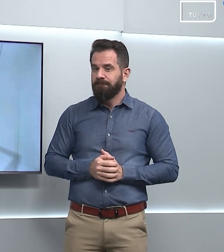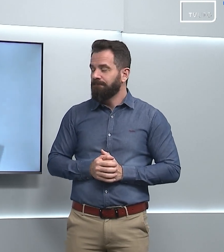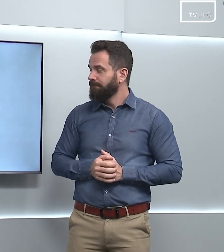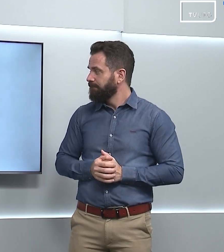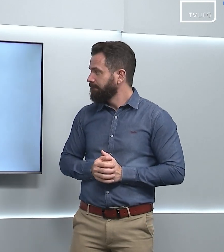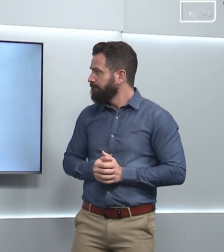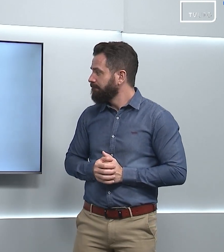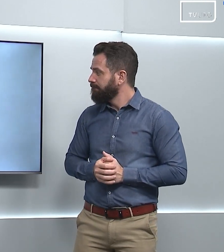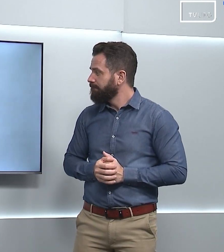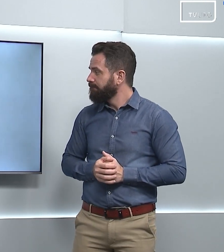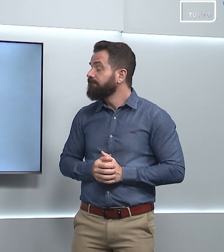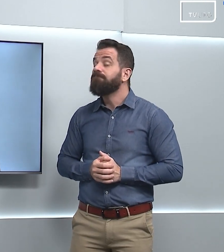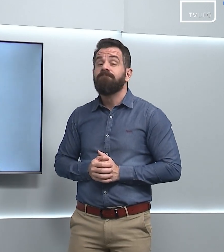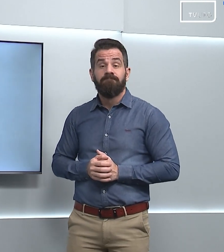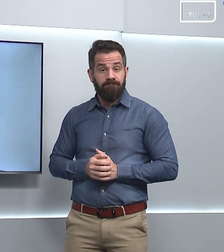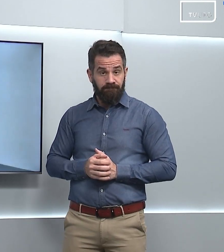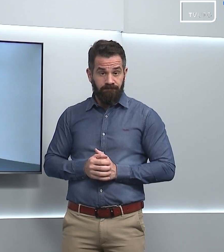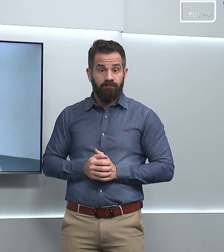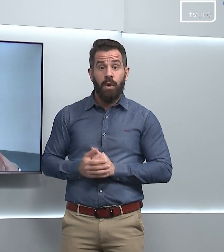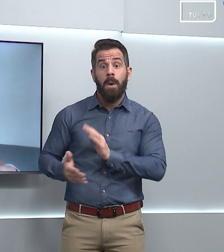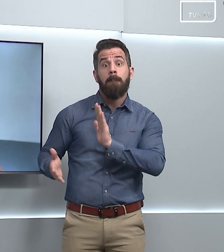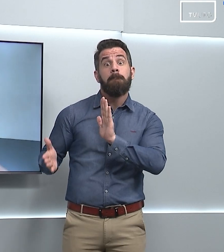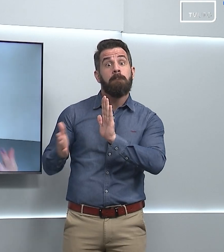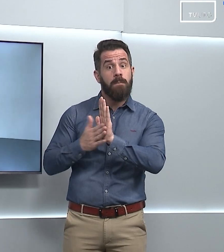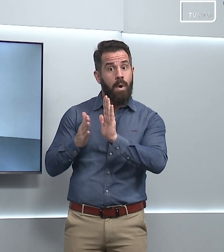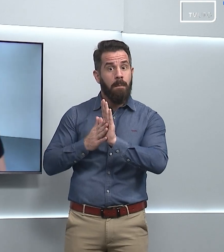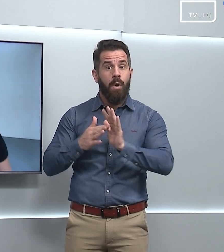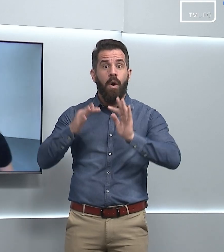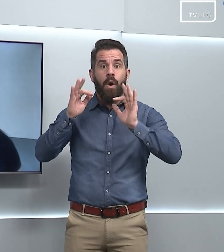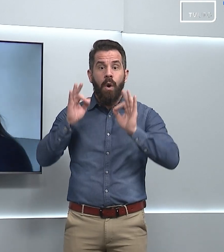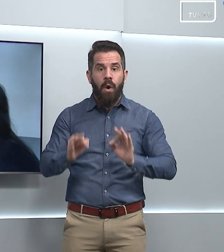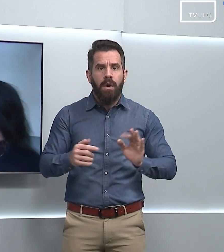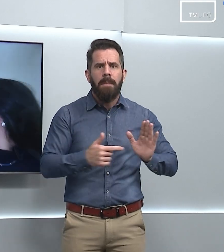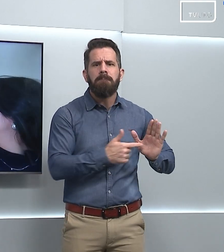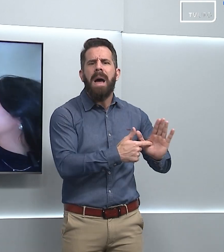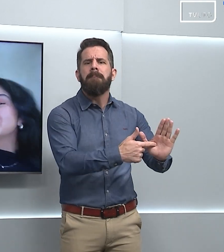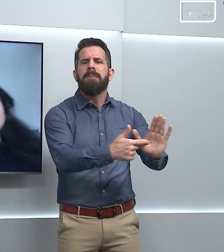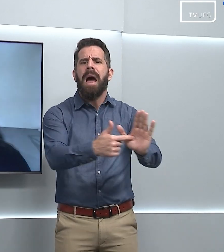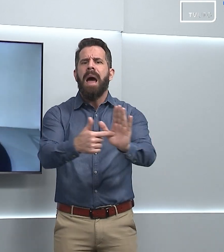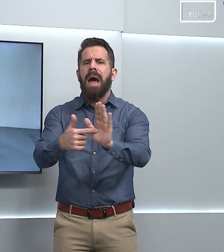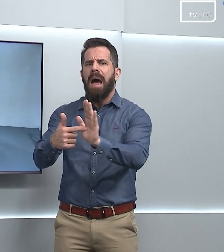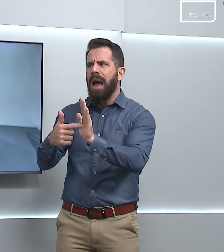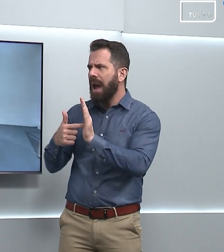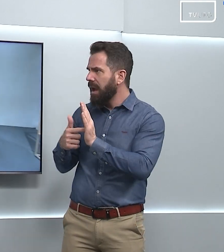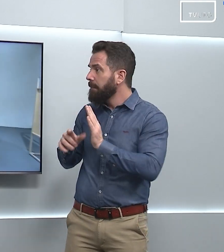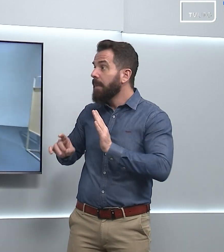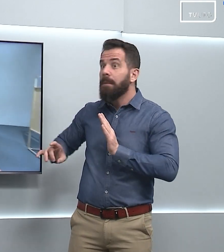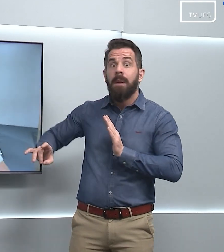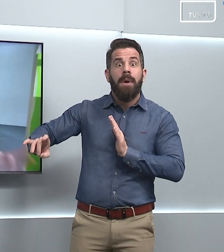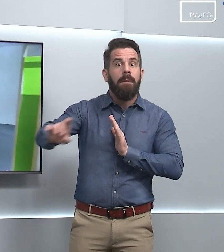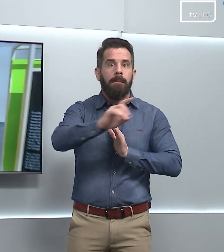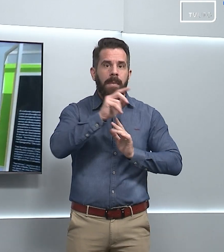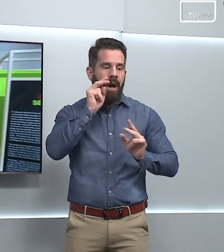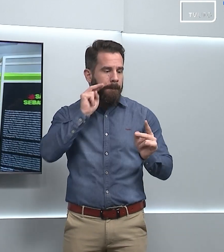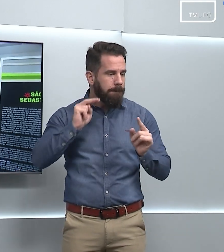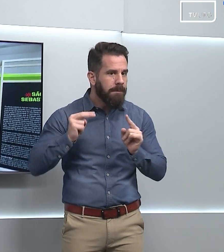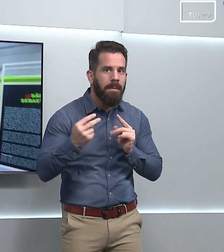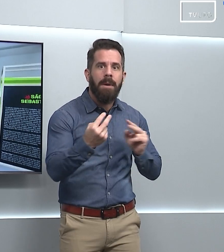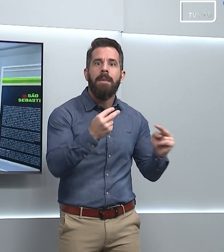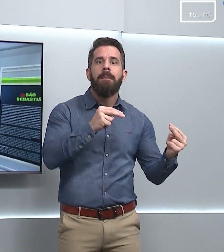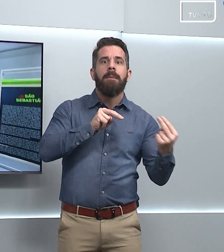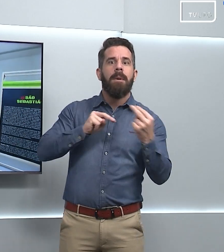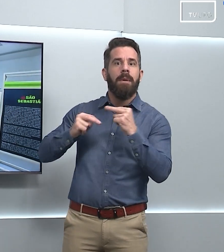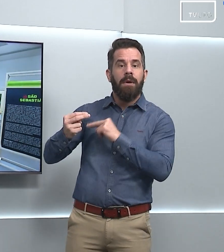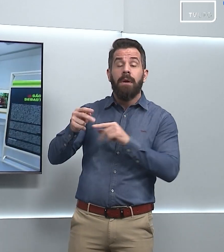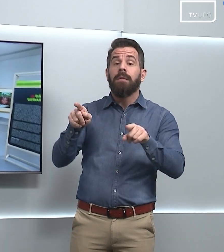E a proposta é justamente fazer um giro pelas histórias, pelos olhares e pelas culturas das